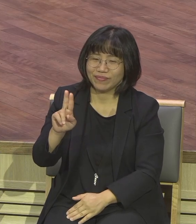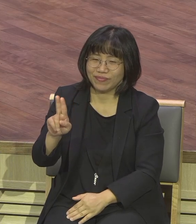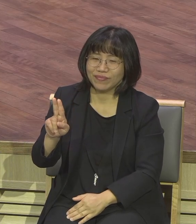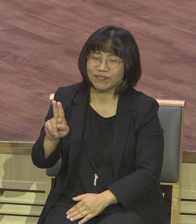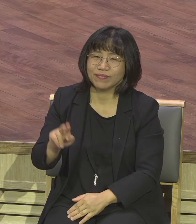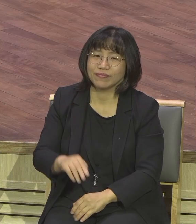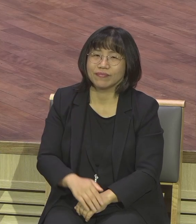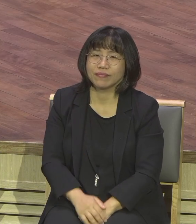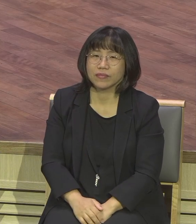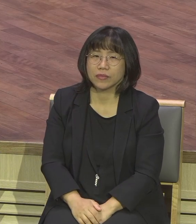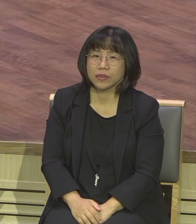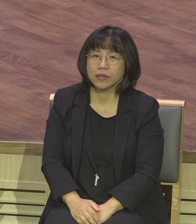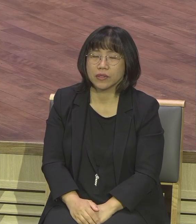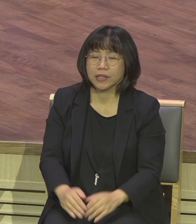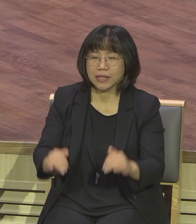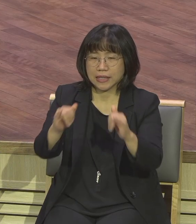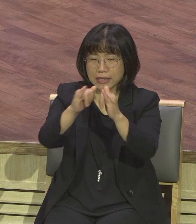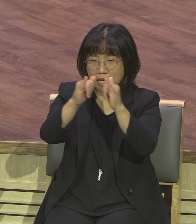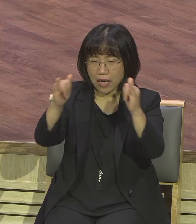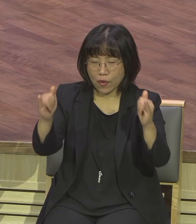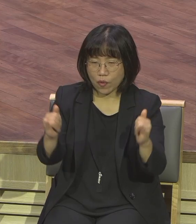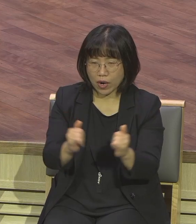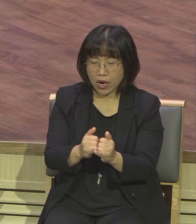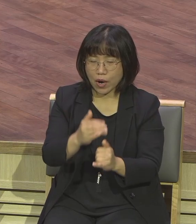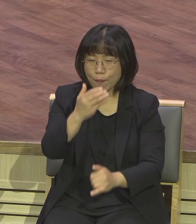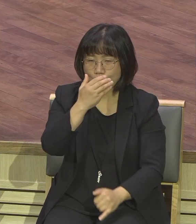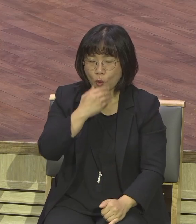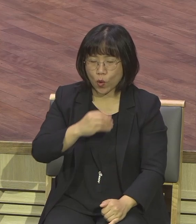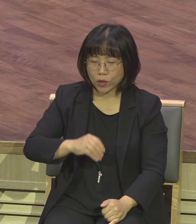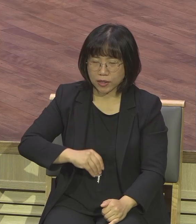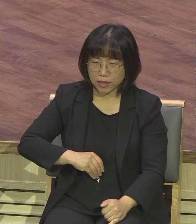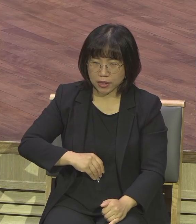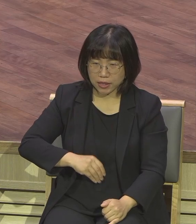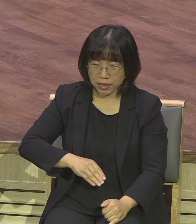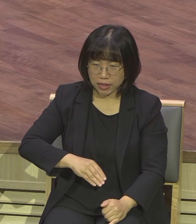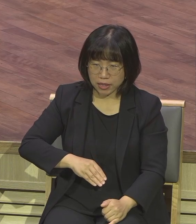사회, 복지, 법인,